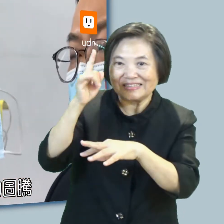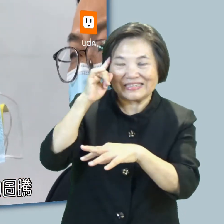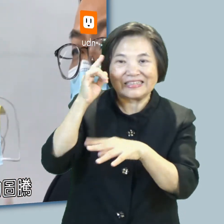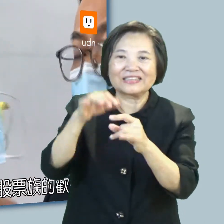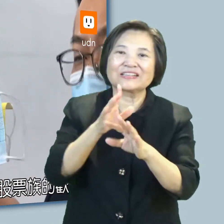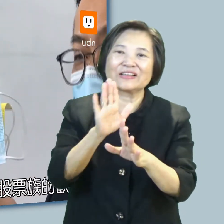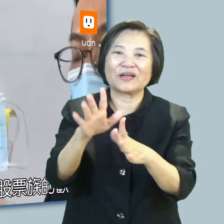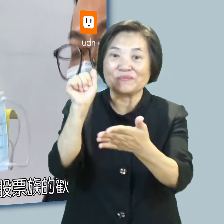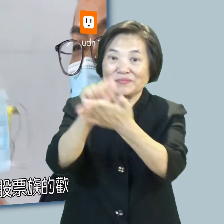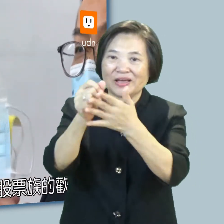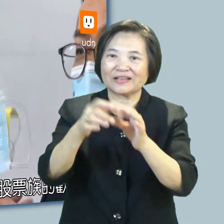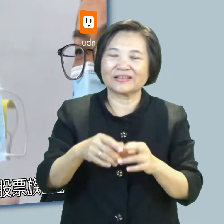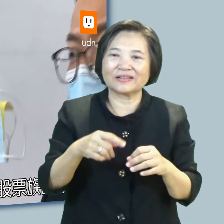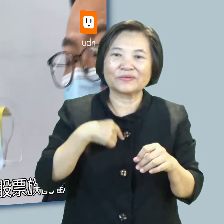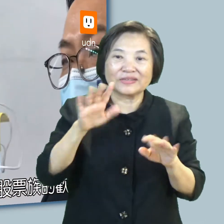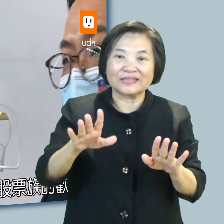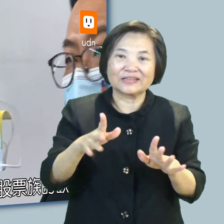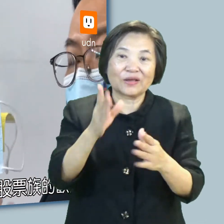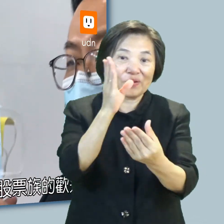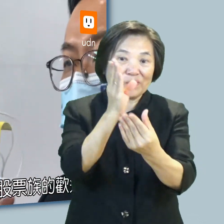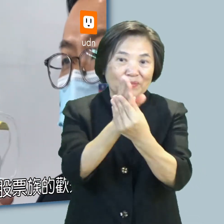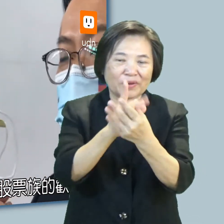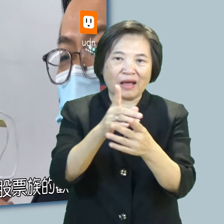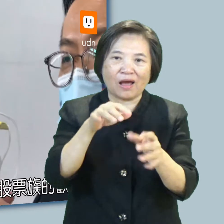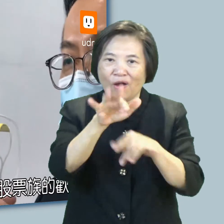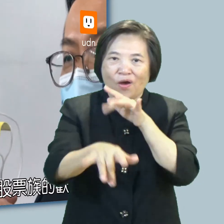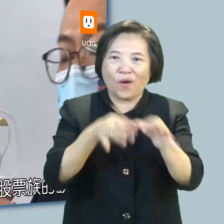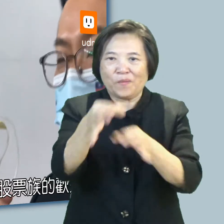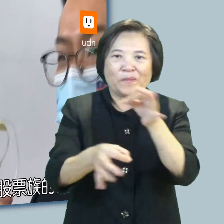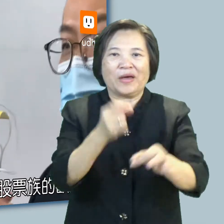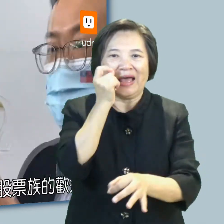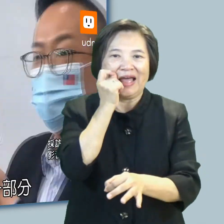的一个图腾啊，这一部分现在也是很受